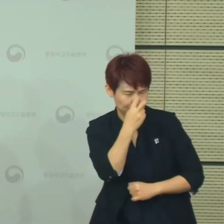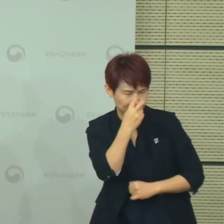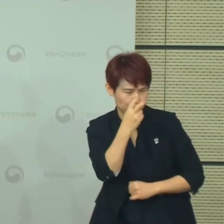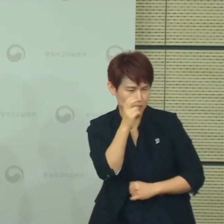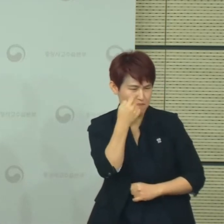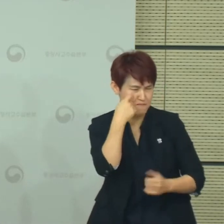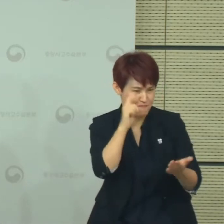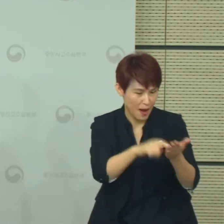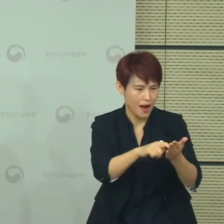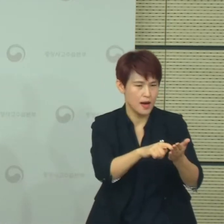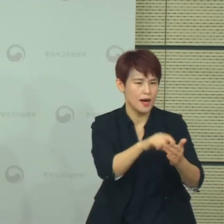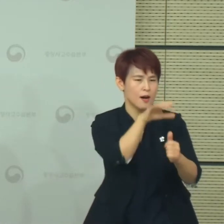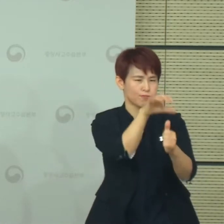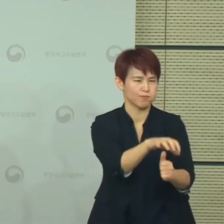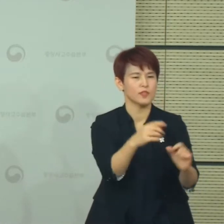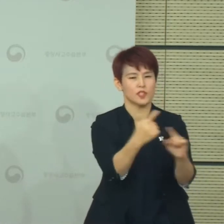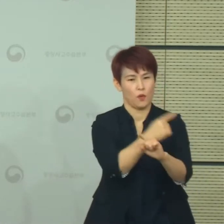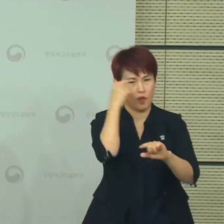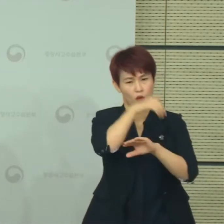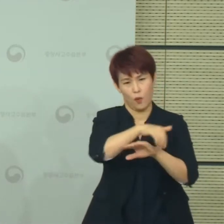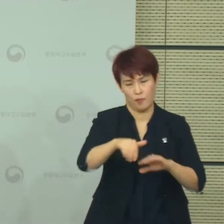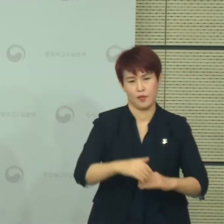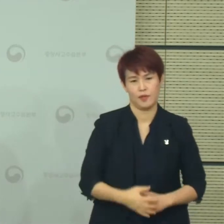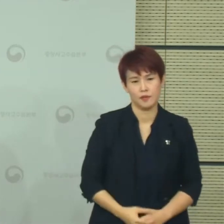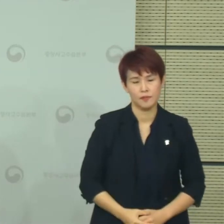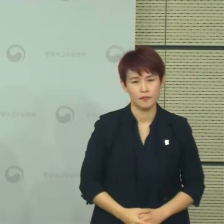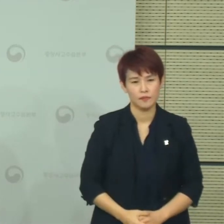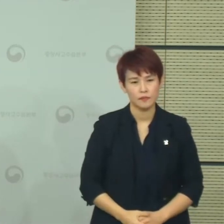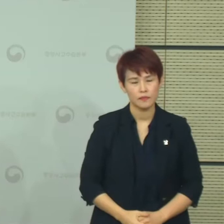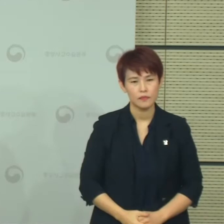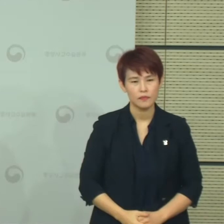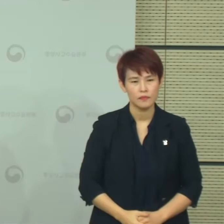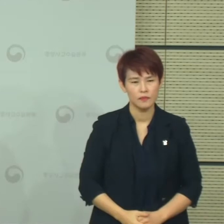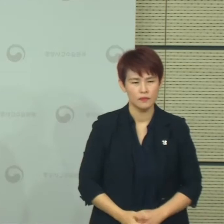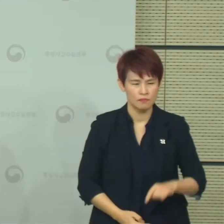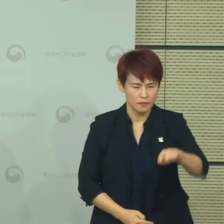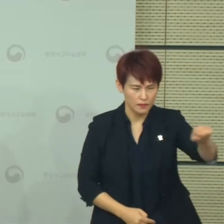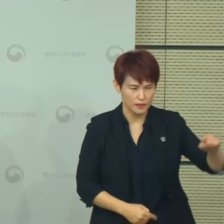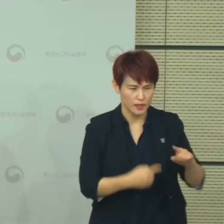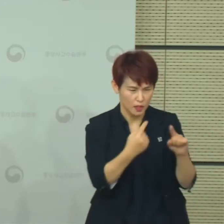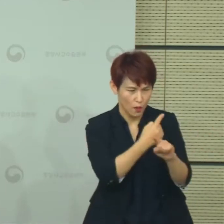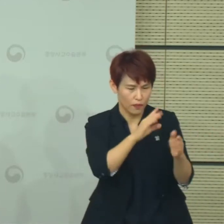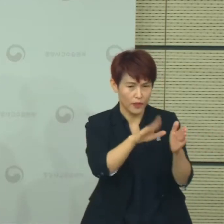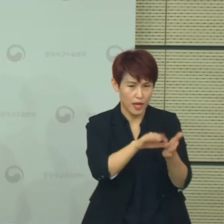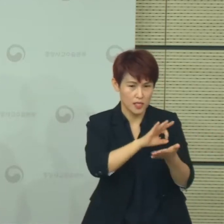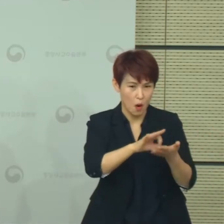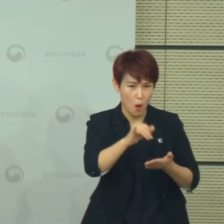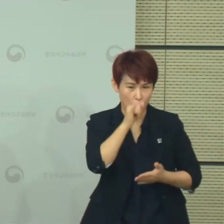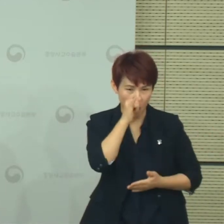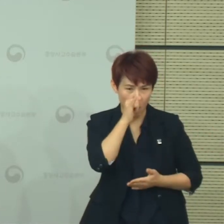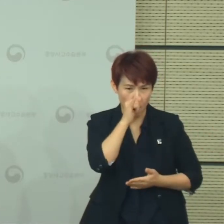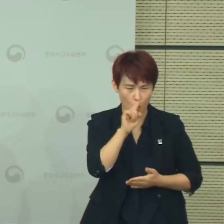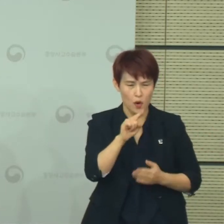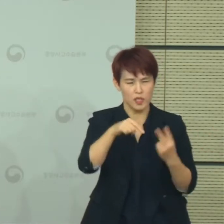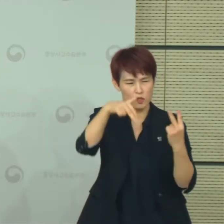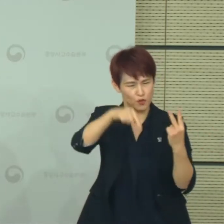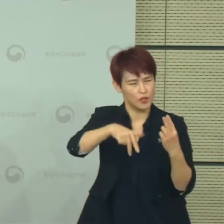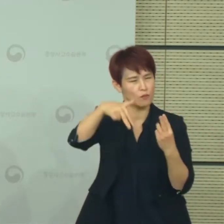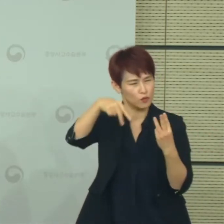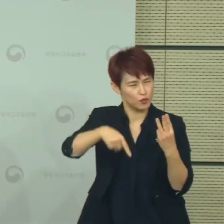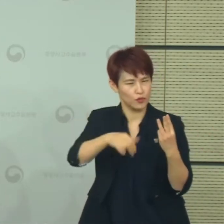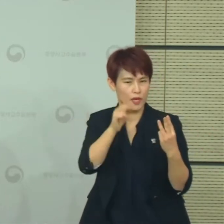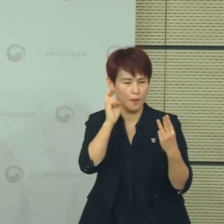찾아내서 격리 치료에 들어갈 계획입니다. 이들의 치료에 소요되는 2주에서